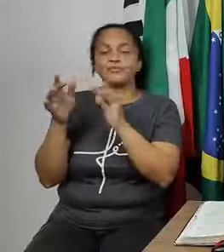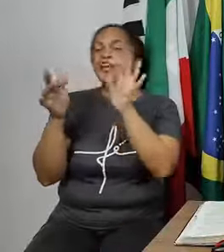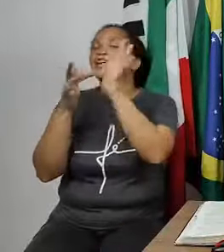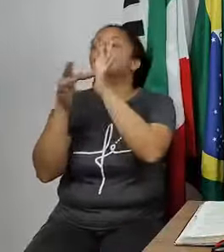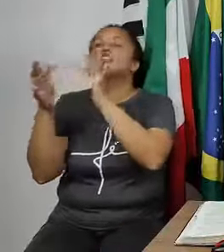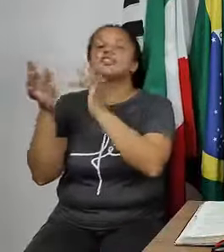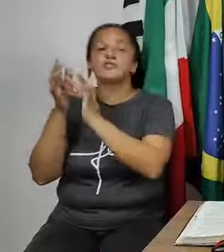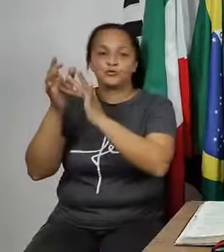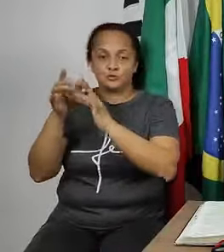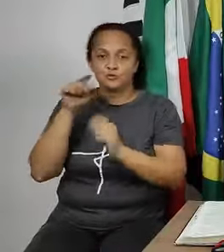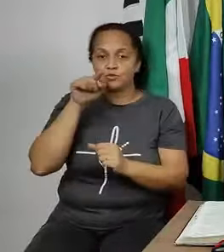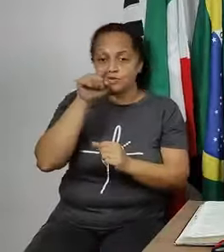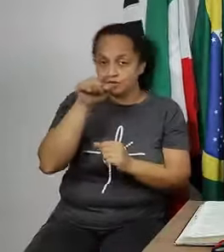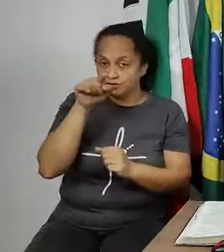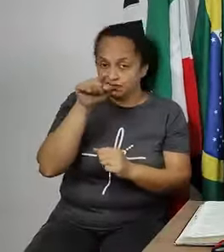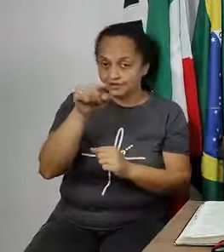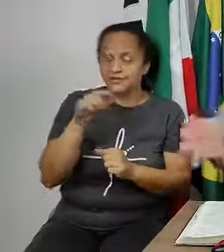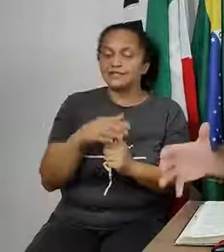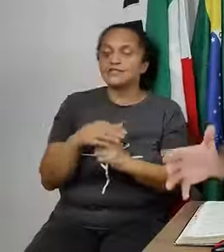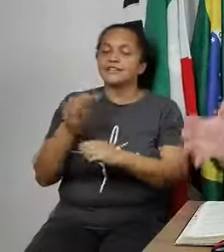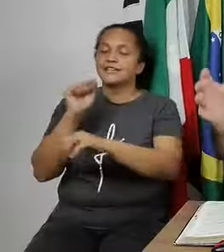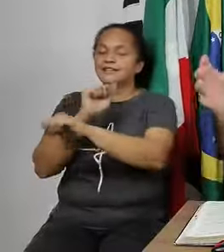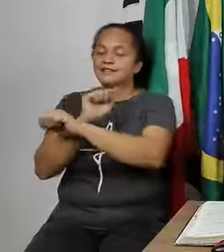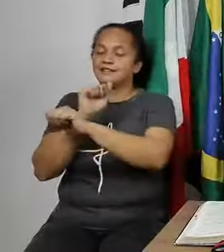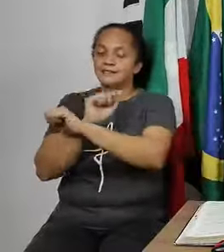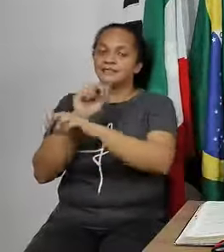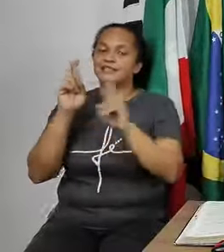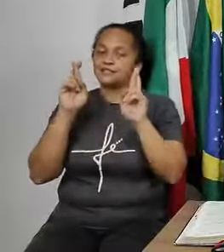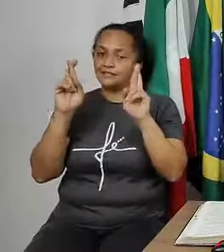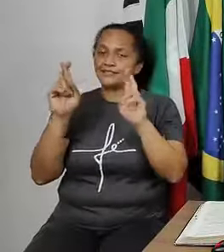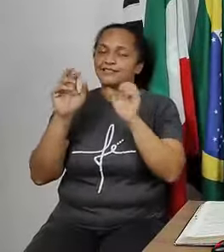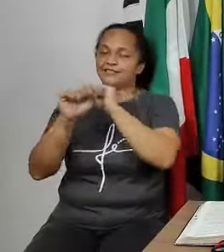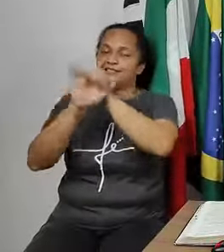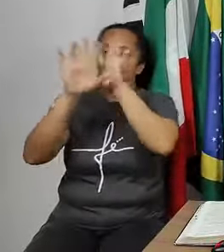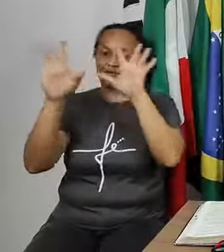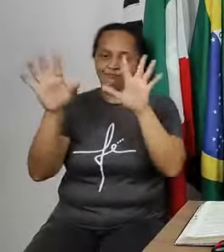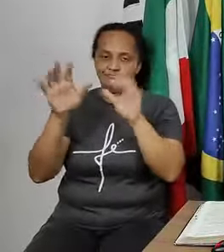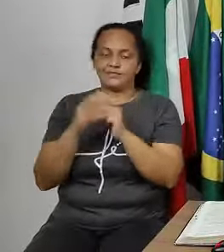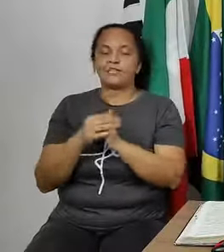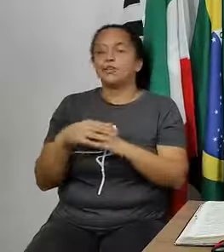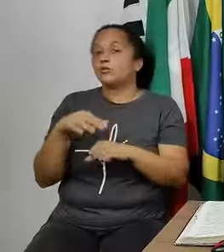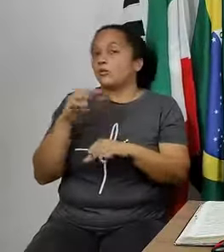a esperança da glória. E quanto mais você orar em línguas,